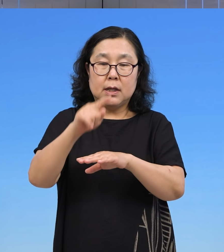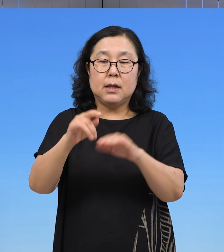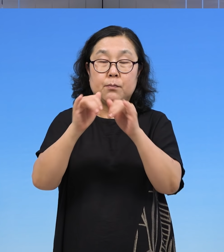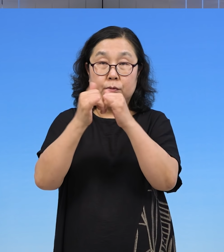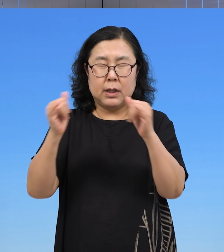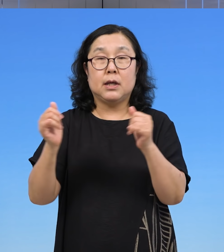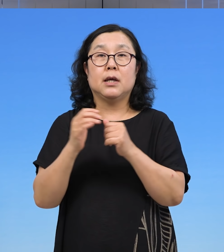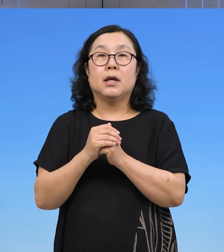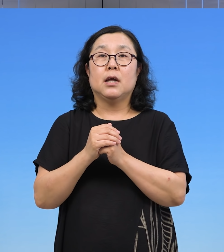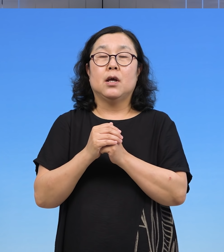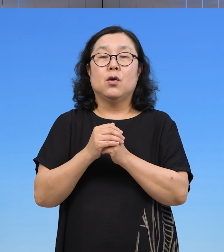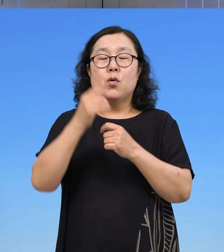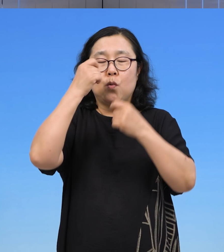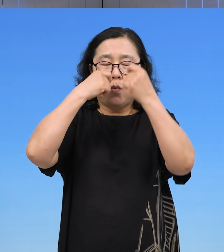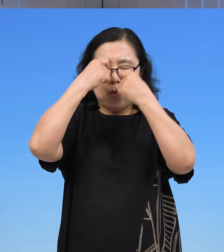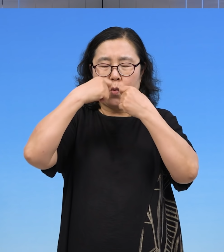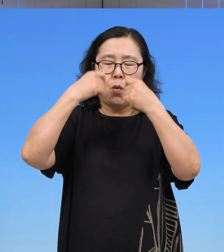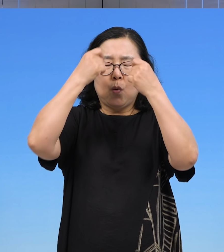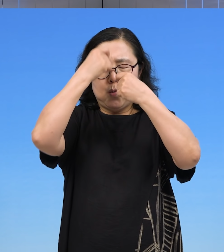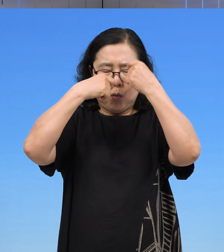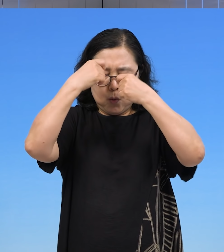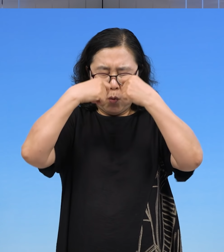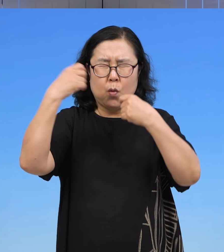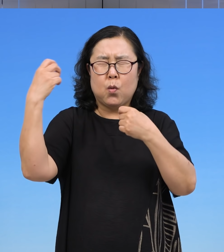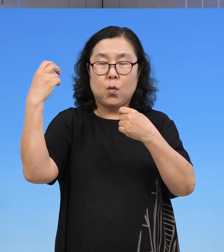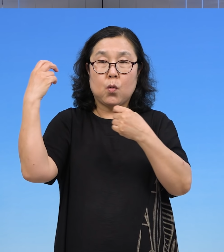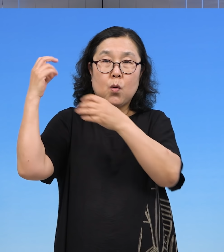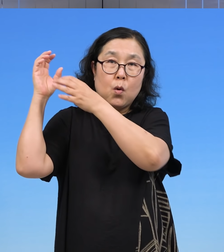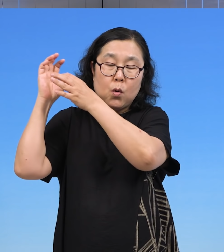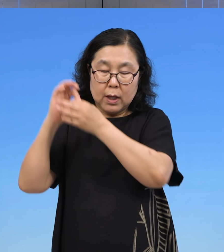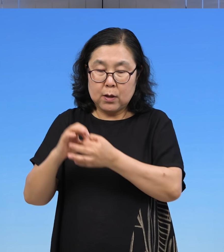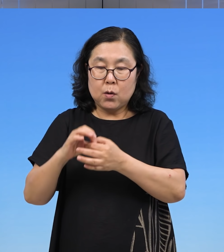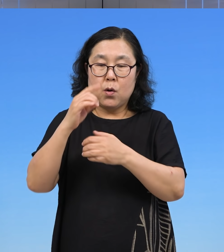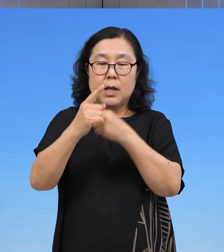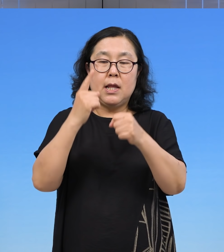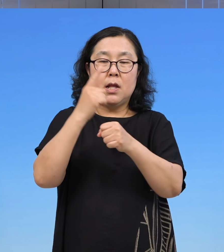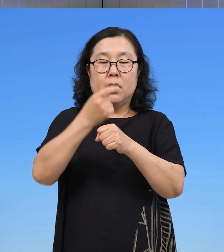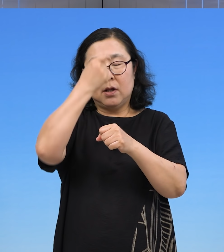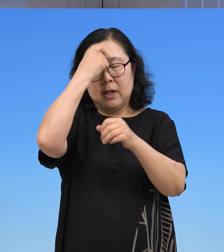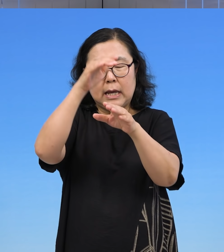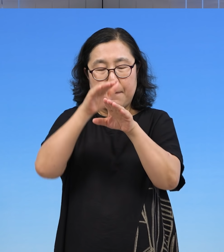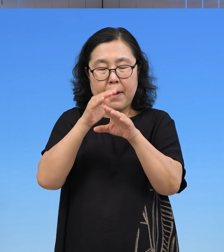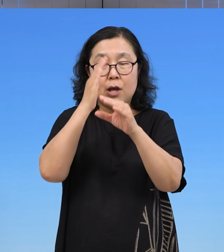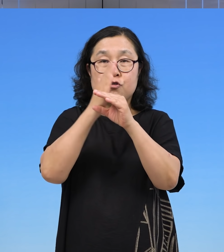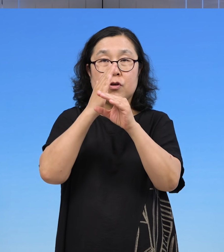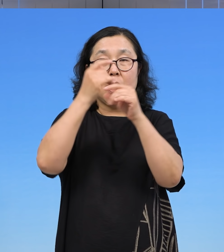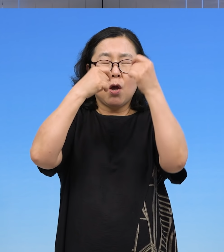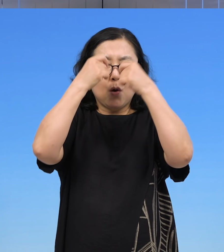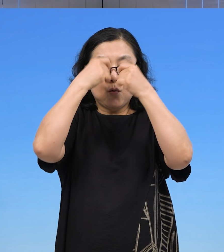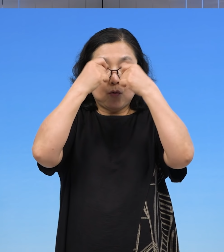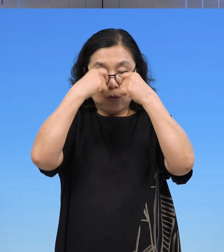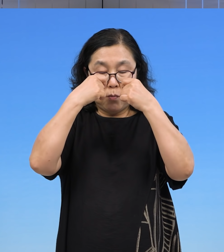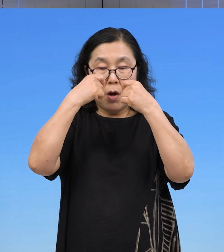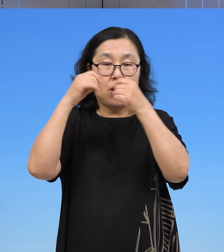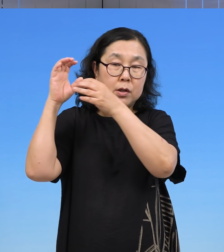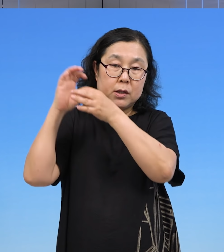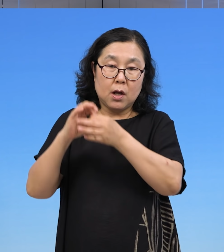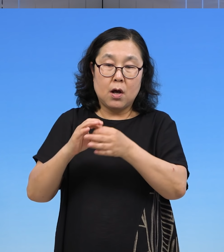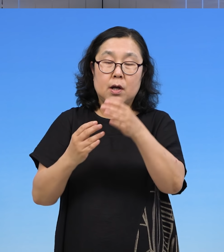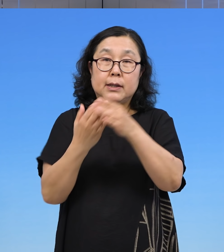낯설고 낯선 이 환경 속에서 울고 또 울고 울고 또 울고 그렇게 1년을 예배하면서 울었다고 하면서 그거